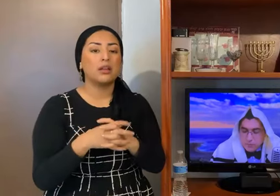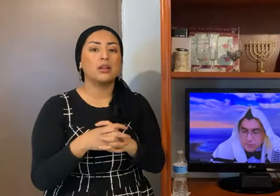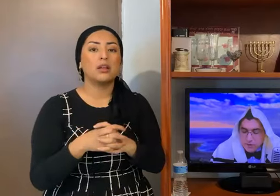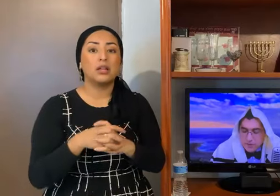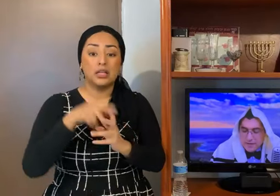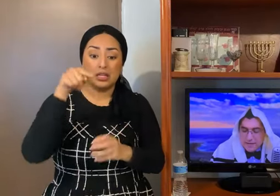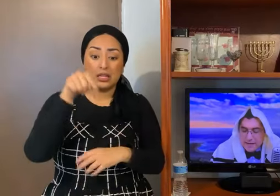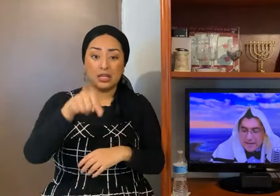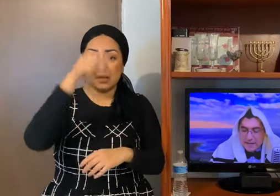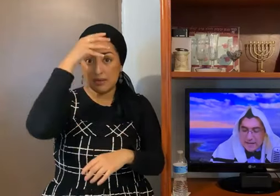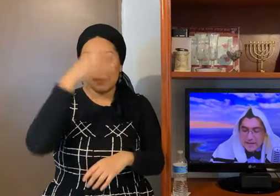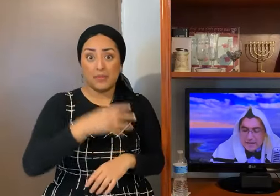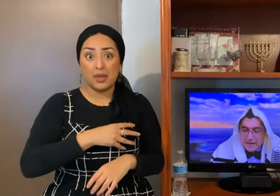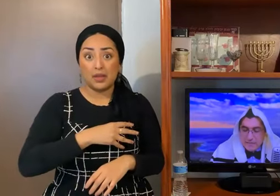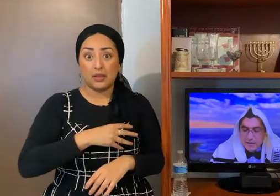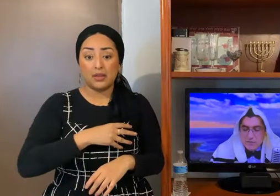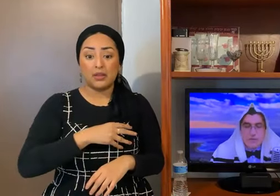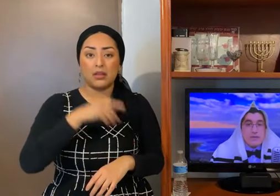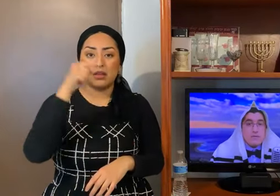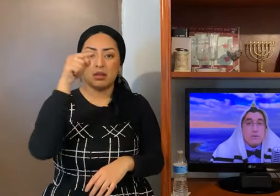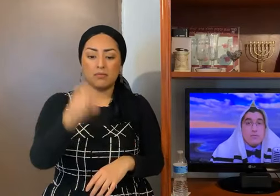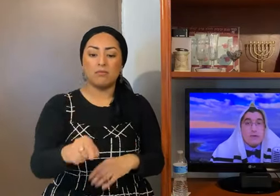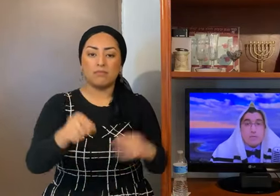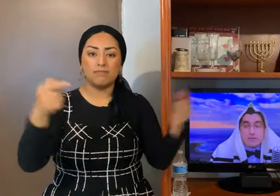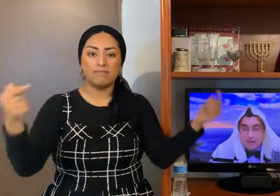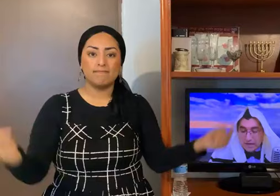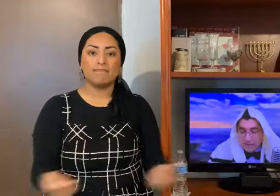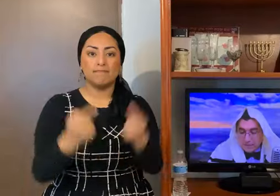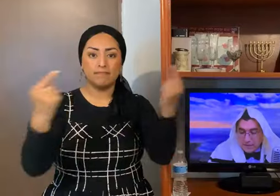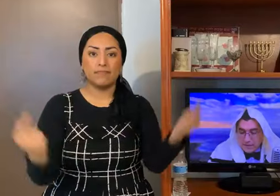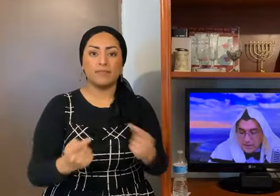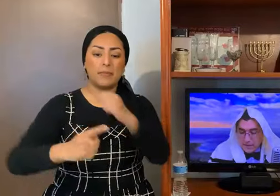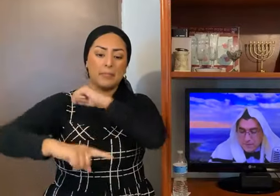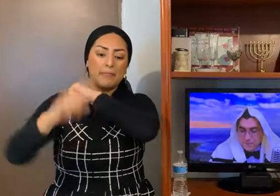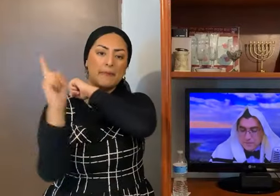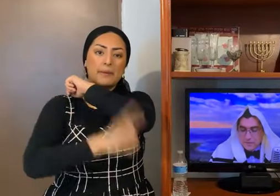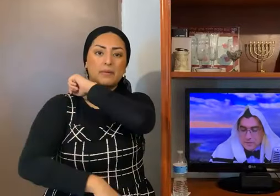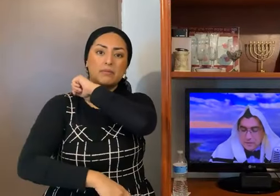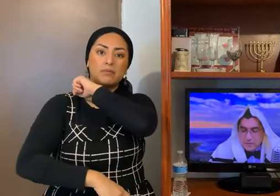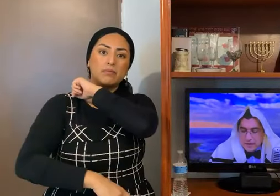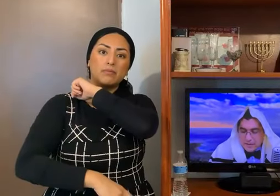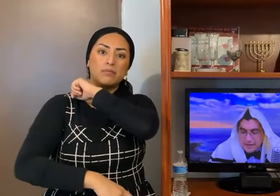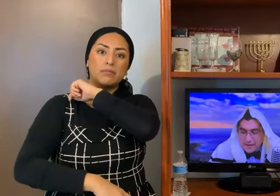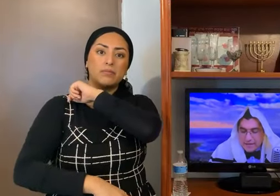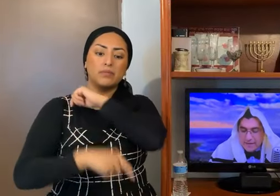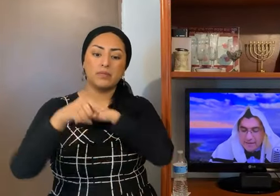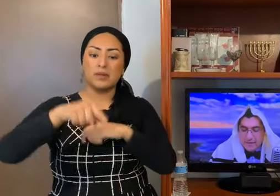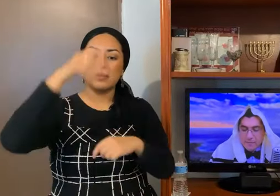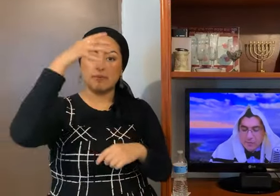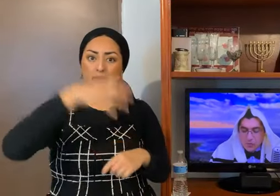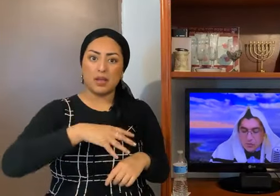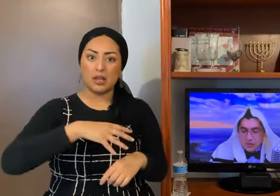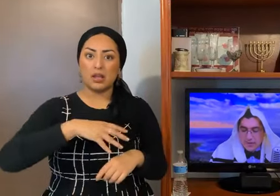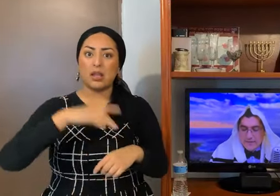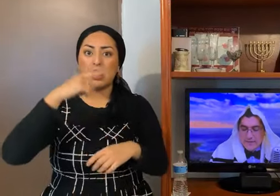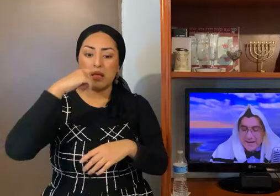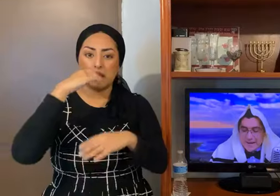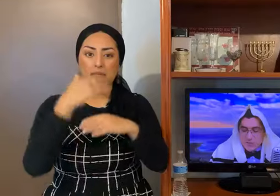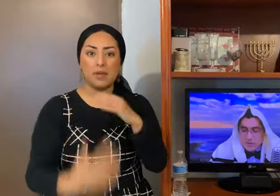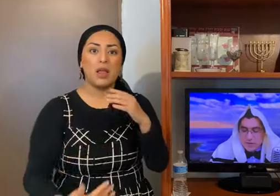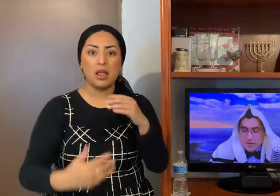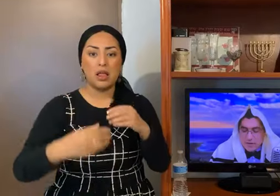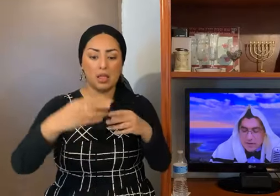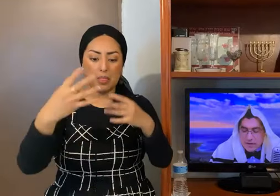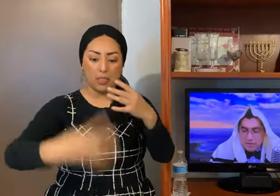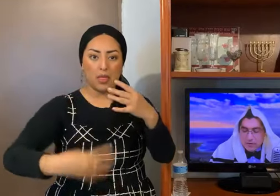Yahweh, será culpado de sangre el tal varón. Y esto lo vamos a repasar en la Haftará. Sangre